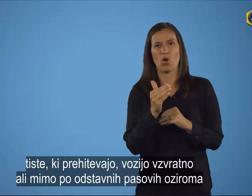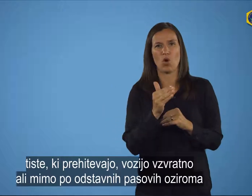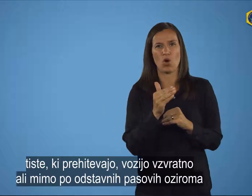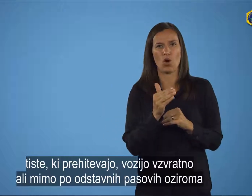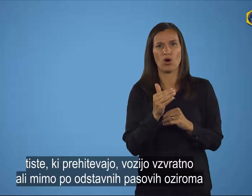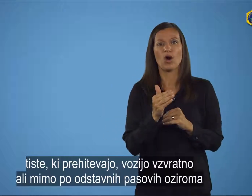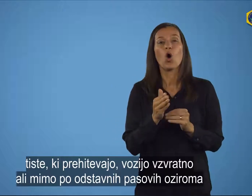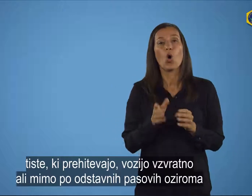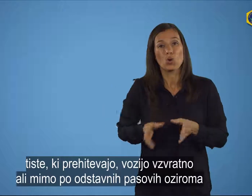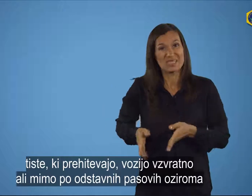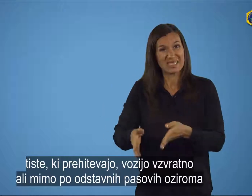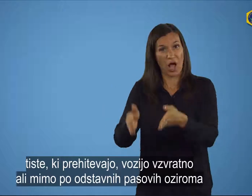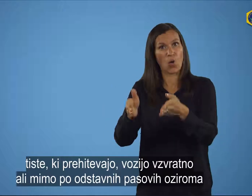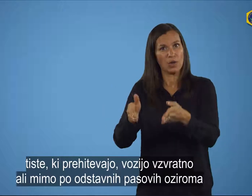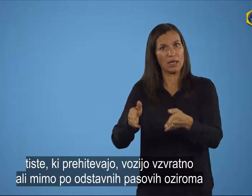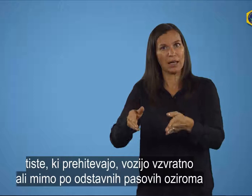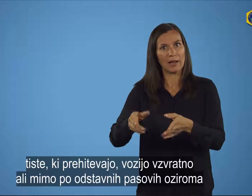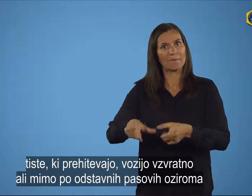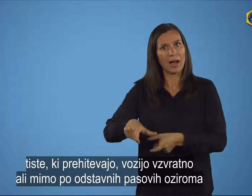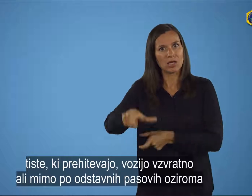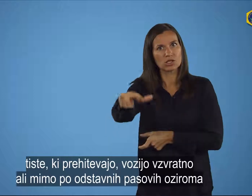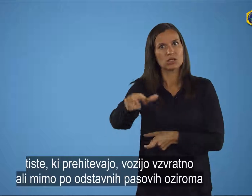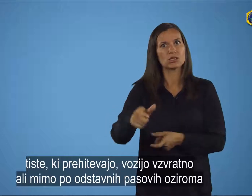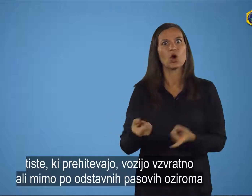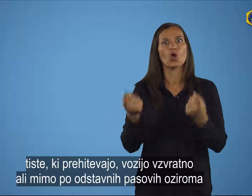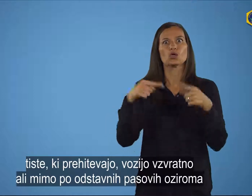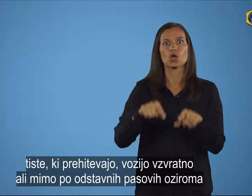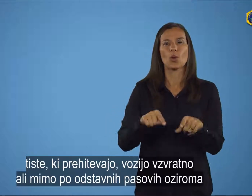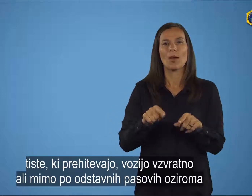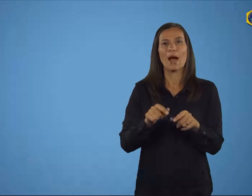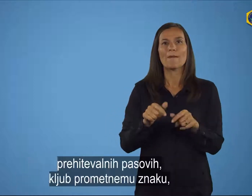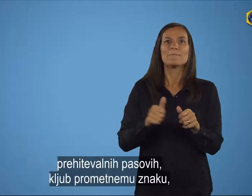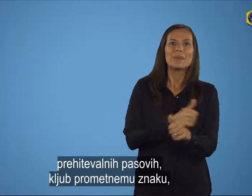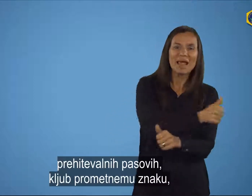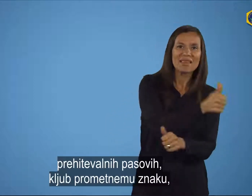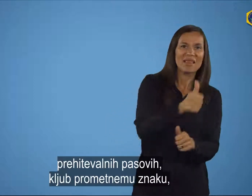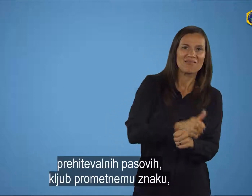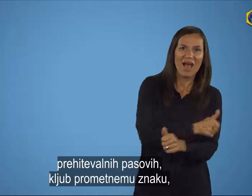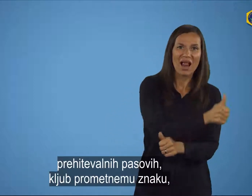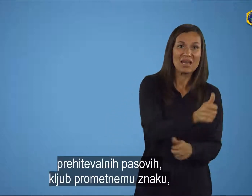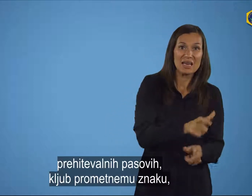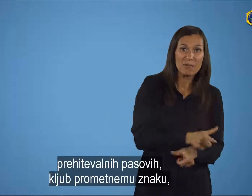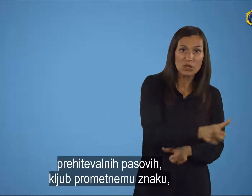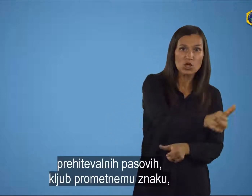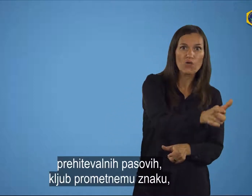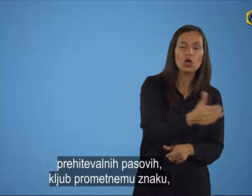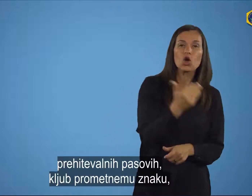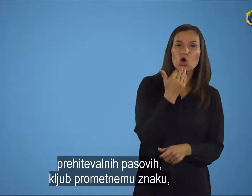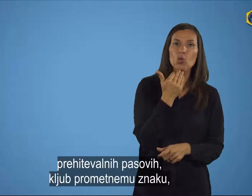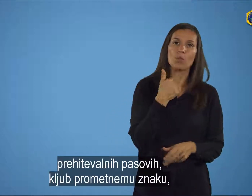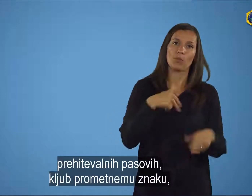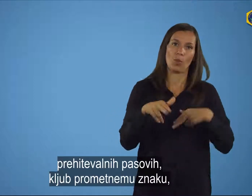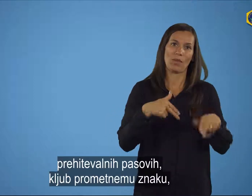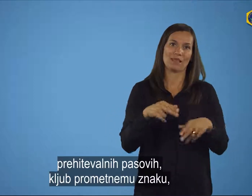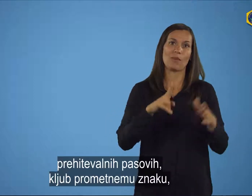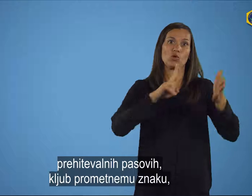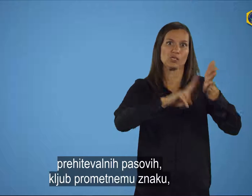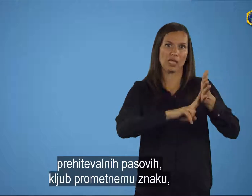oziroma prehitevalnih pasovih kljub prometnemu znaku, ki prehitevanje prepoveduje, na primer na voziščih